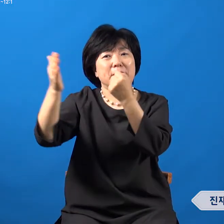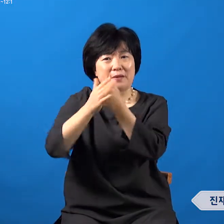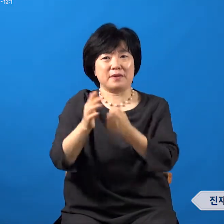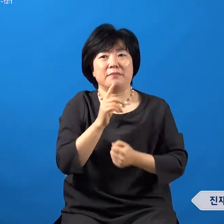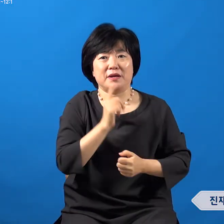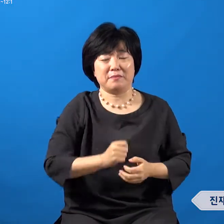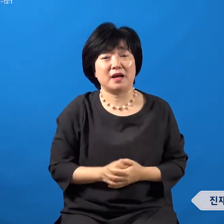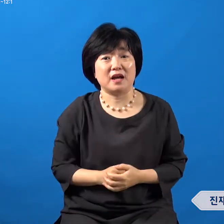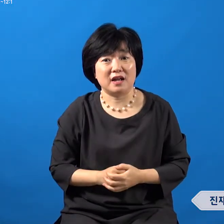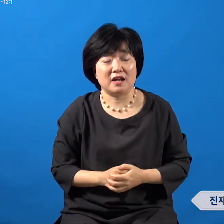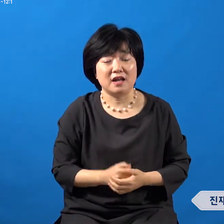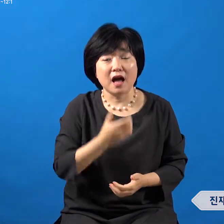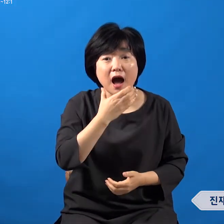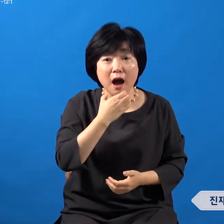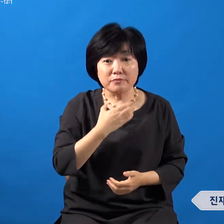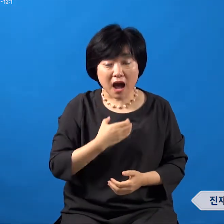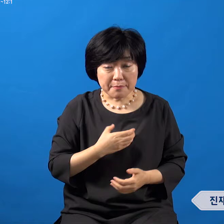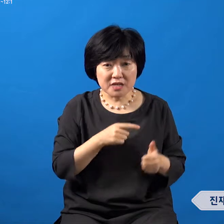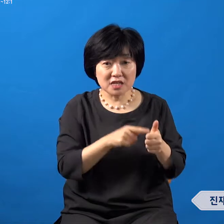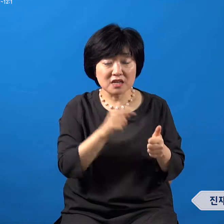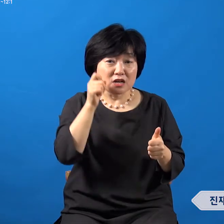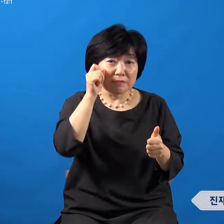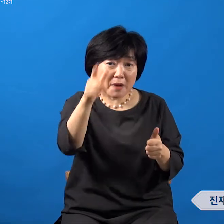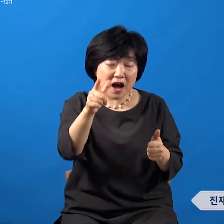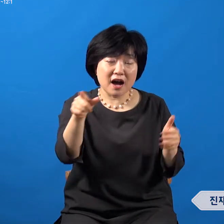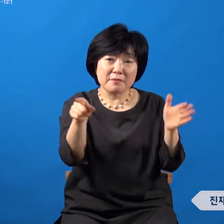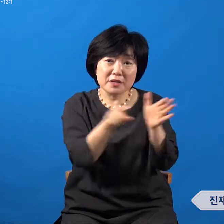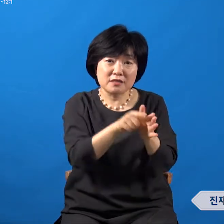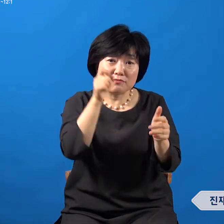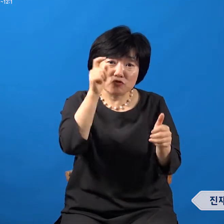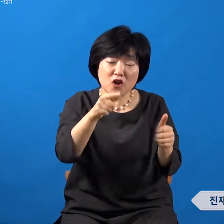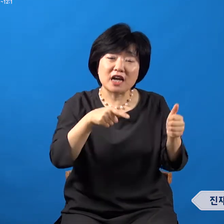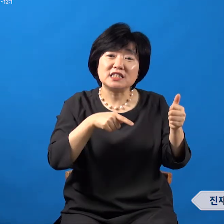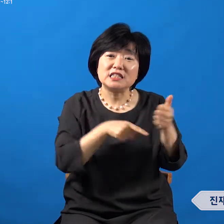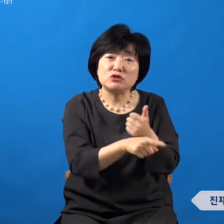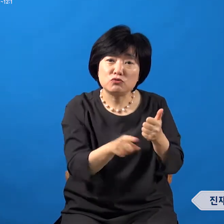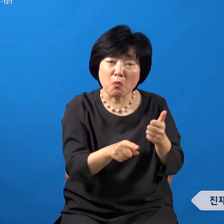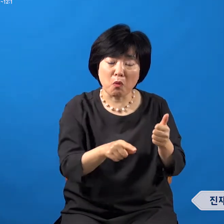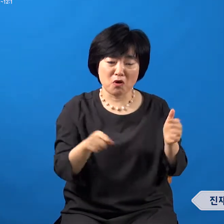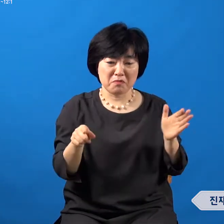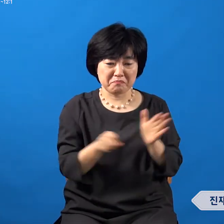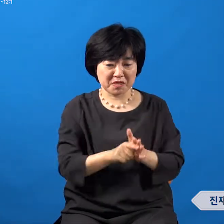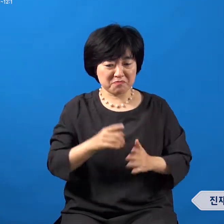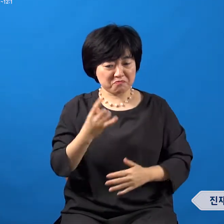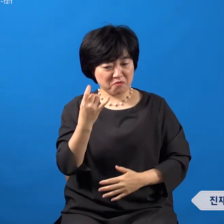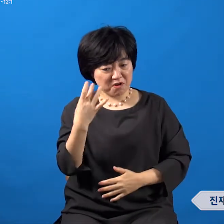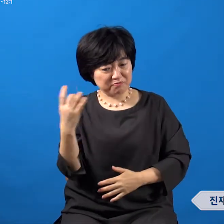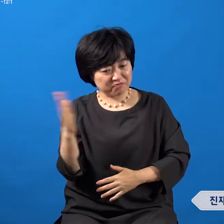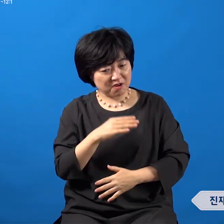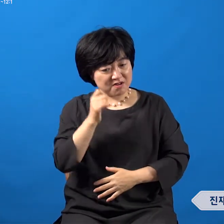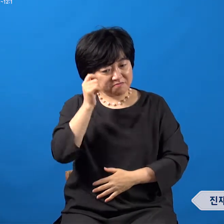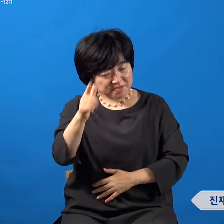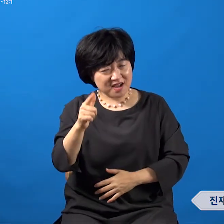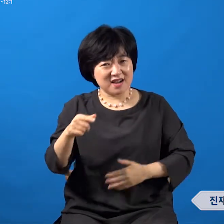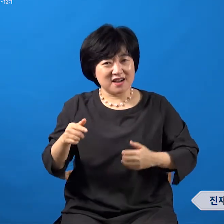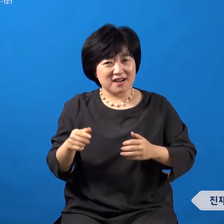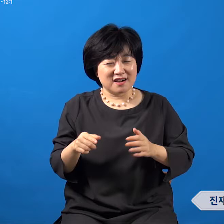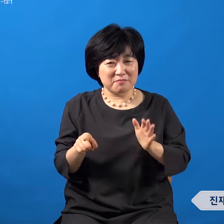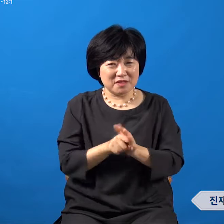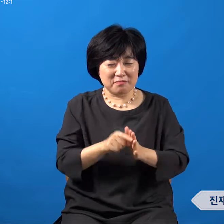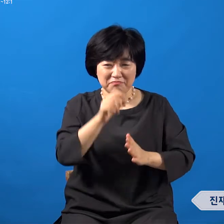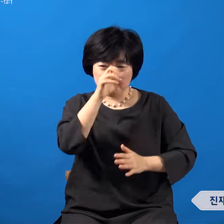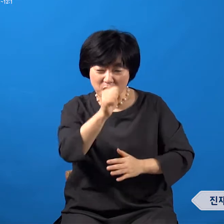봅니다. 아브라함이 위대한 믿음의 사람이 될 수 있었던 것, 그의 믿음이 위대해서가 아니라